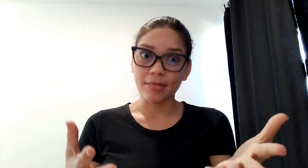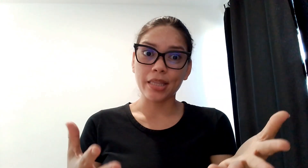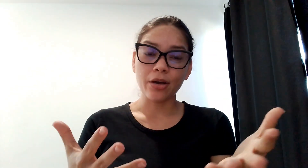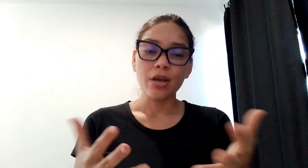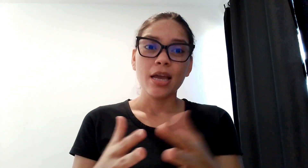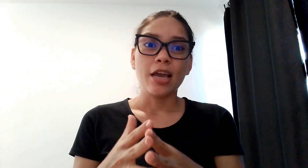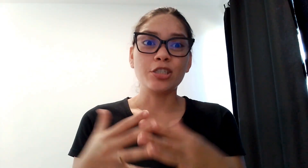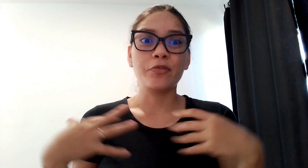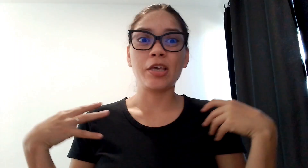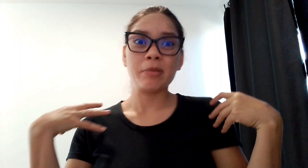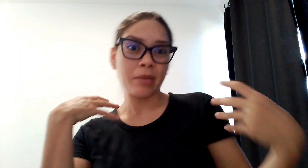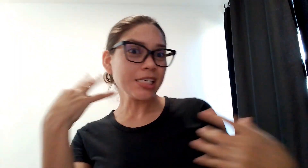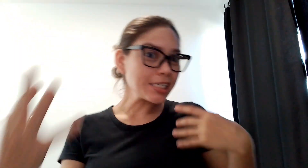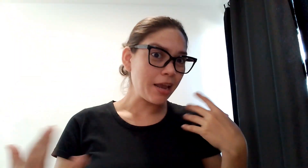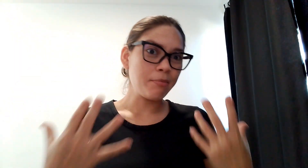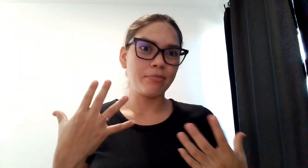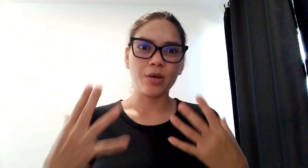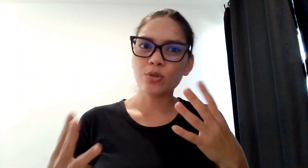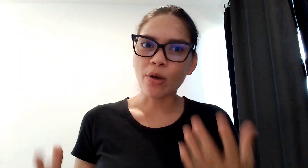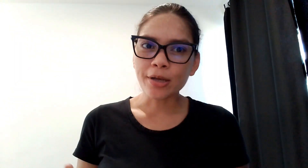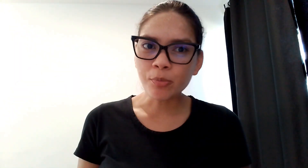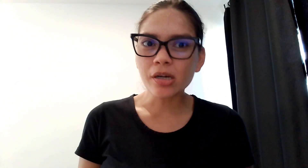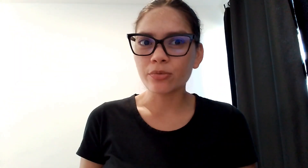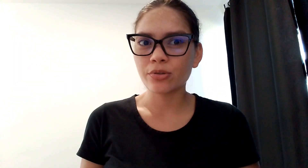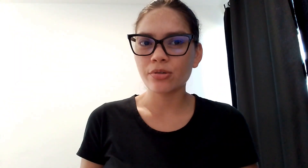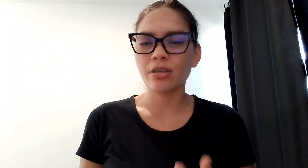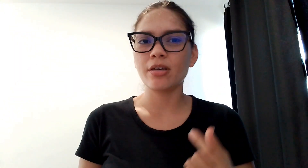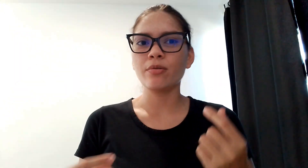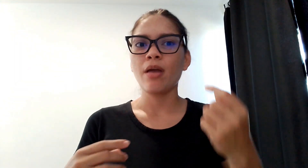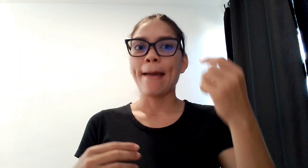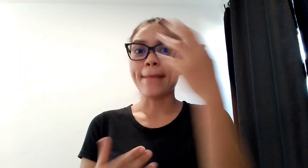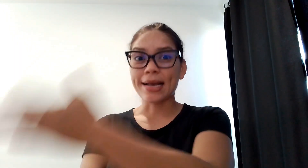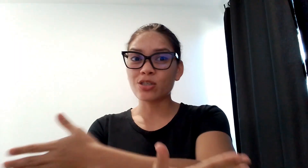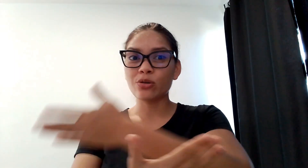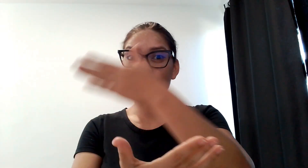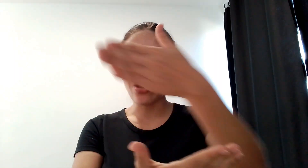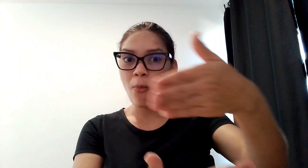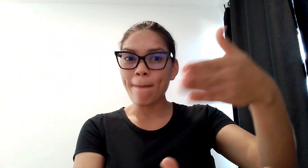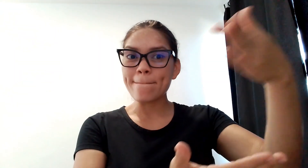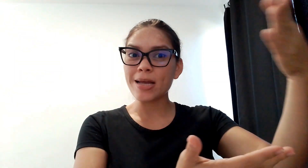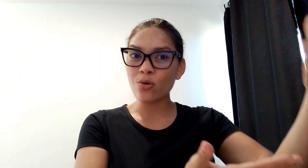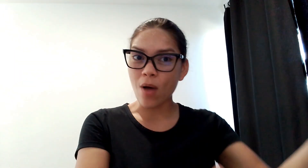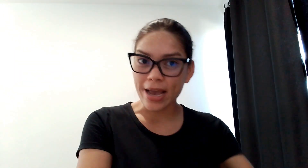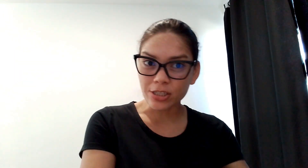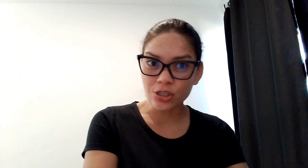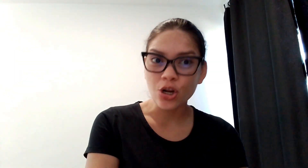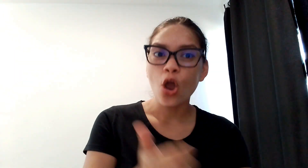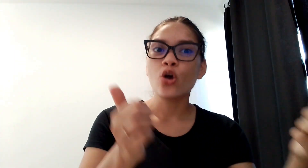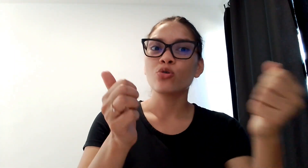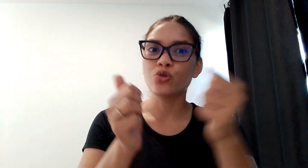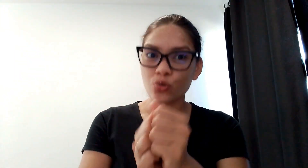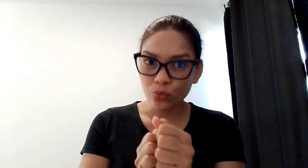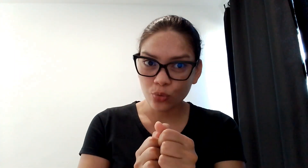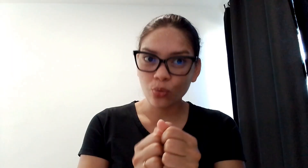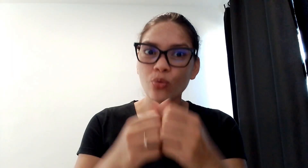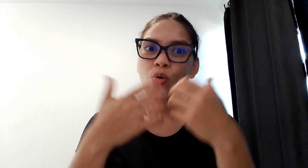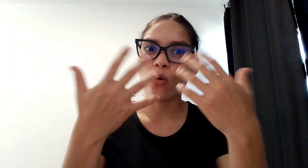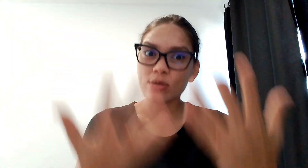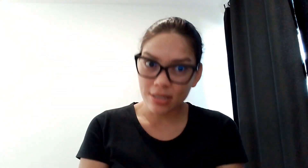Entendeu? Eu tive que me mexer, não só as mãos. Então, marcações não manuais junto com os